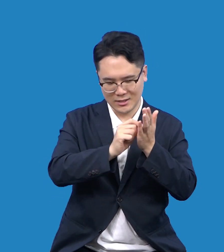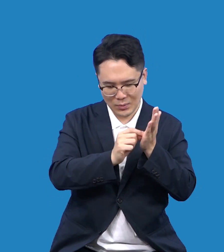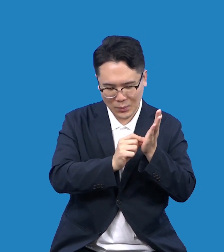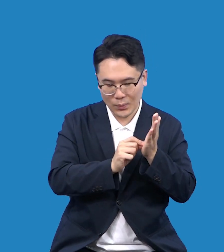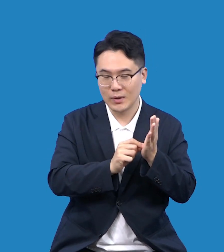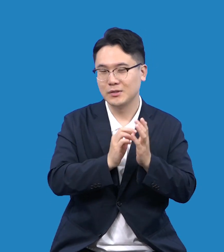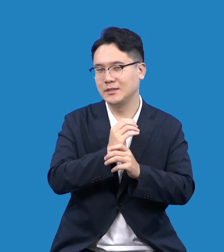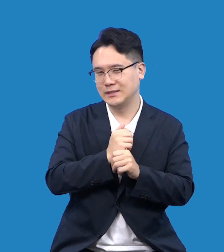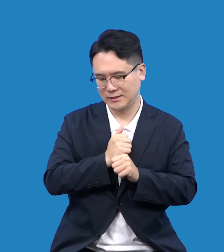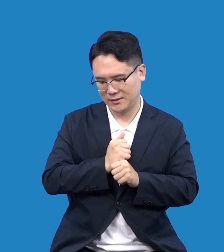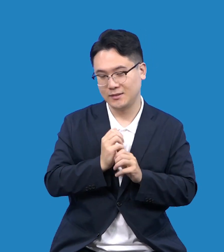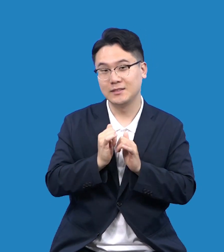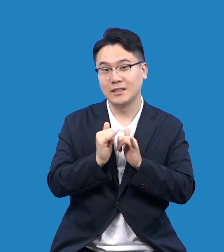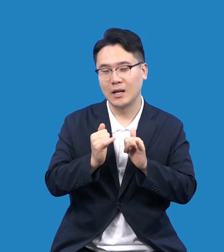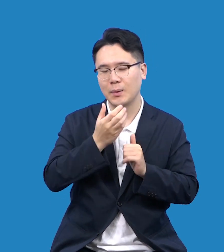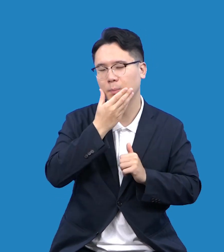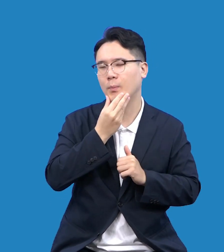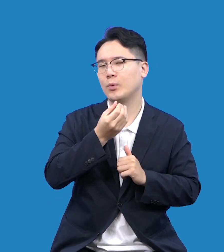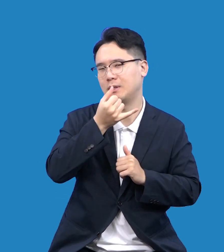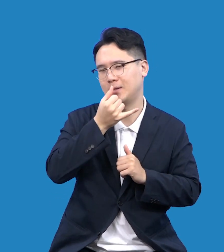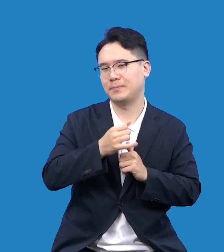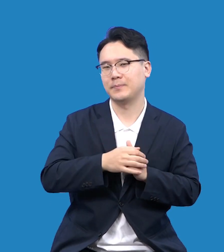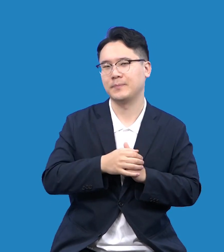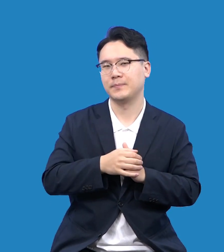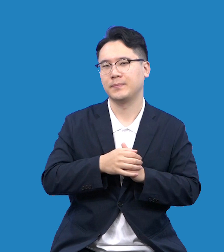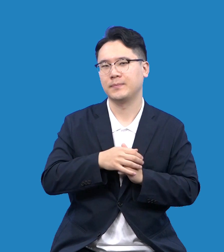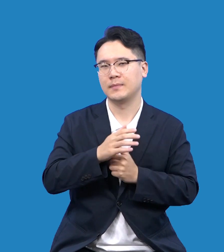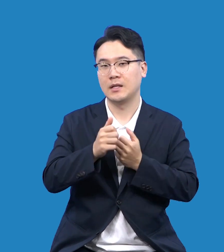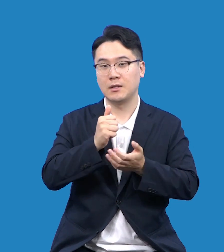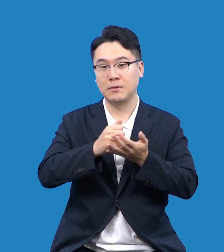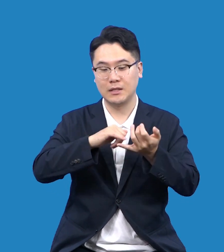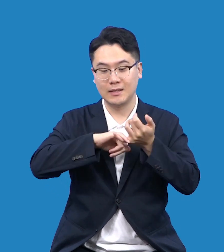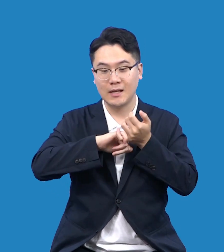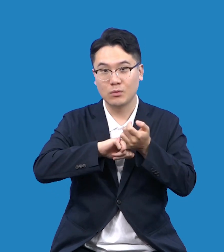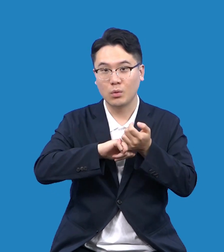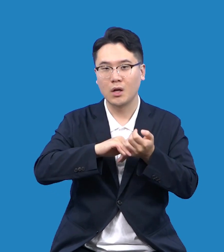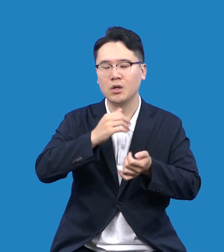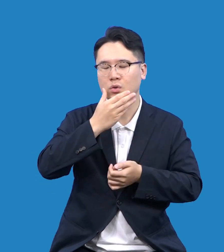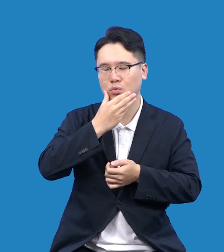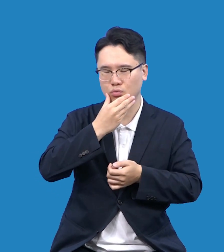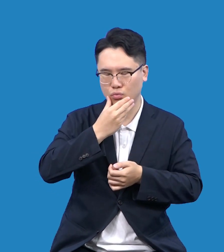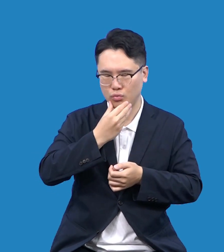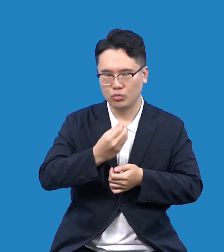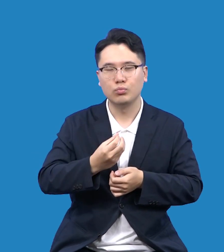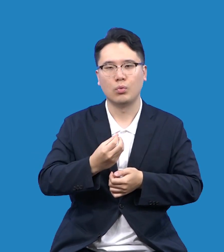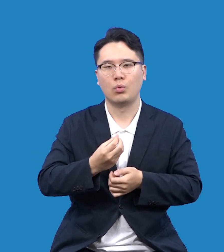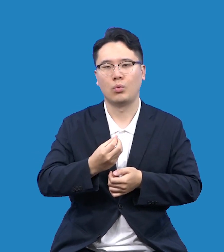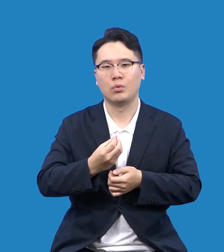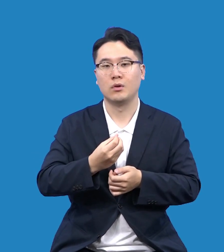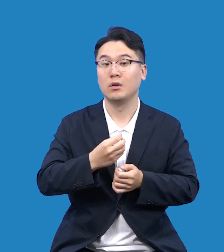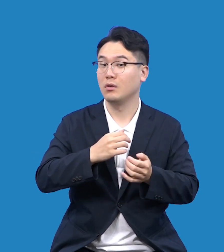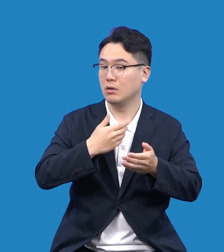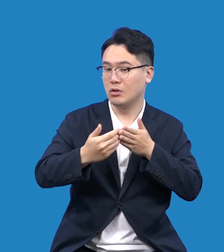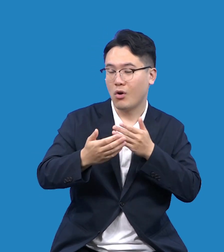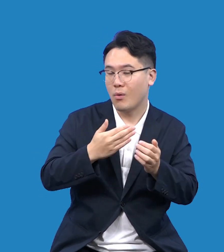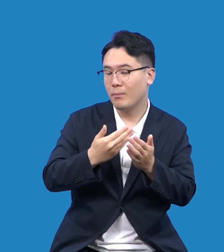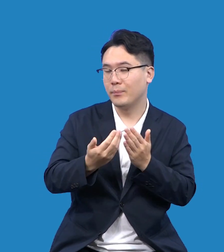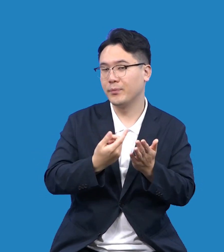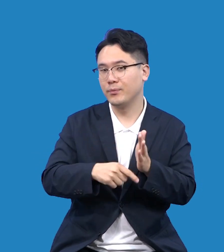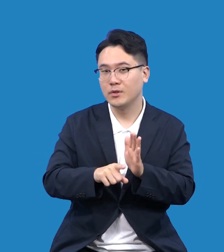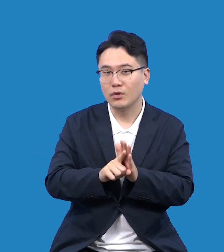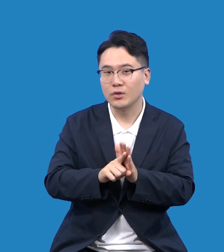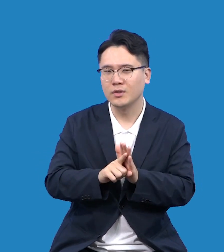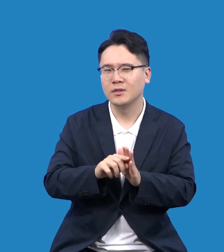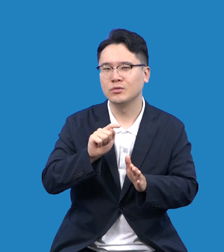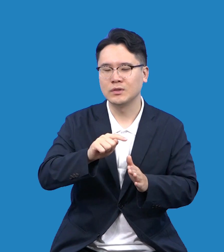자들에게 복이 있다. 하나님이 약속한 축복을 경험하기 위해서는 이 말씀을 우리가